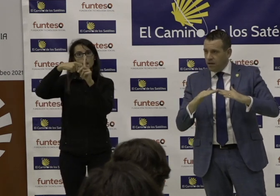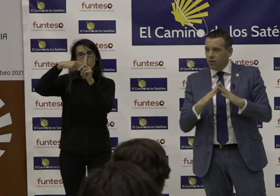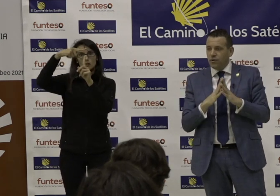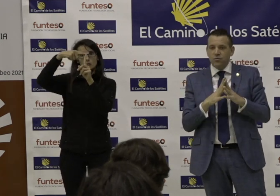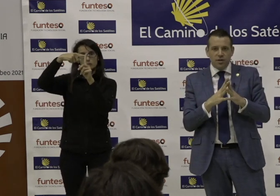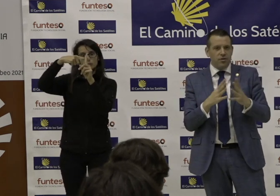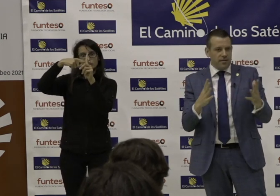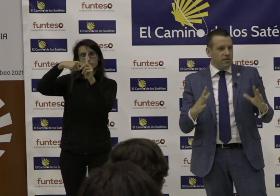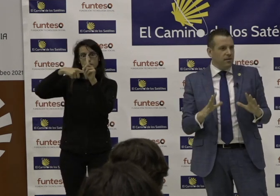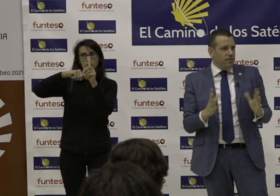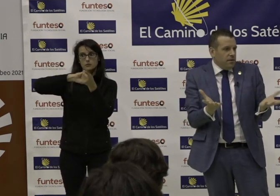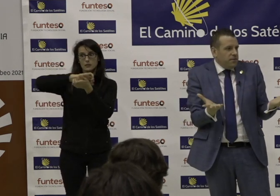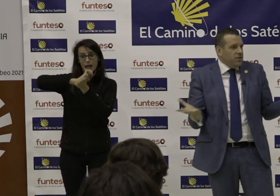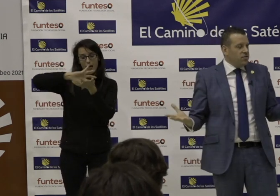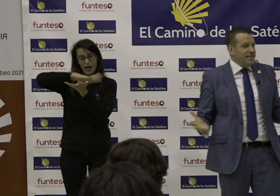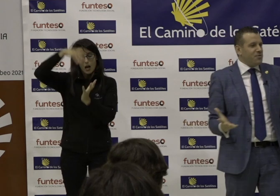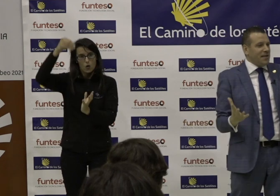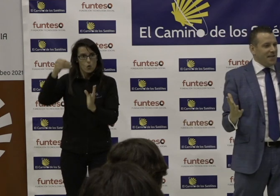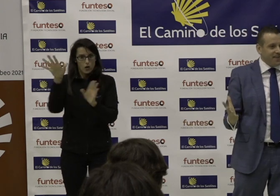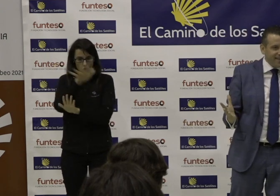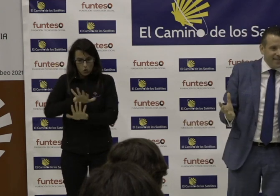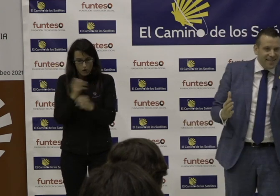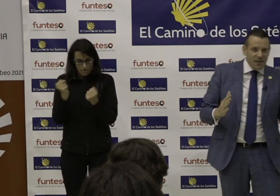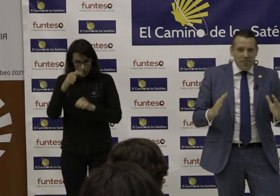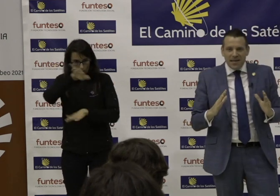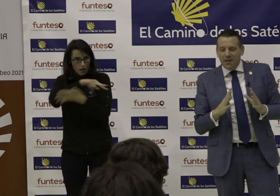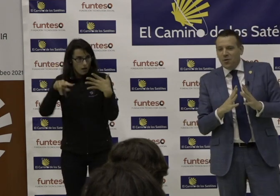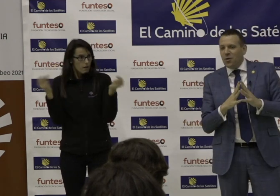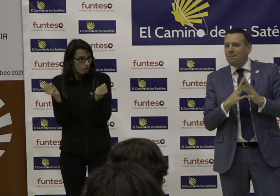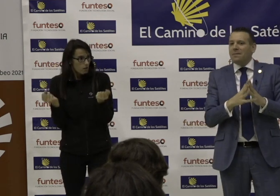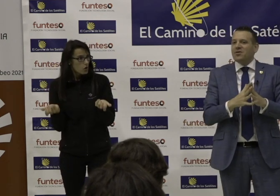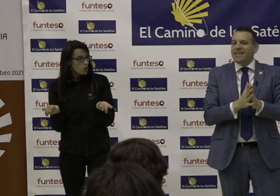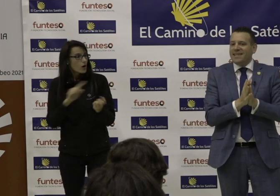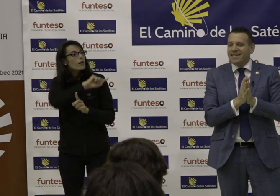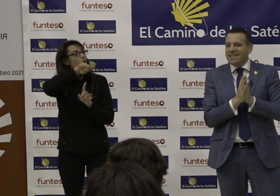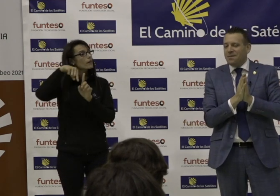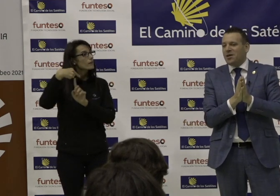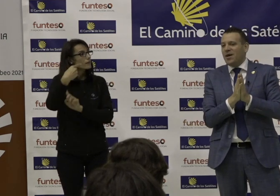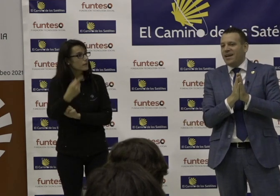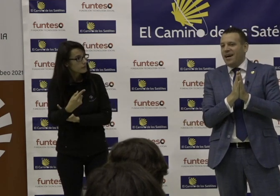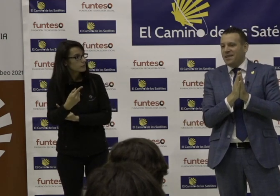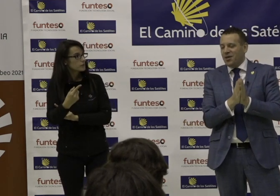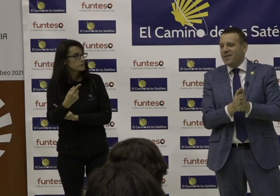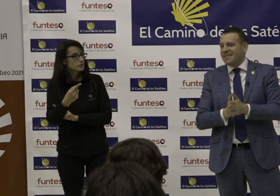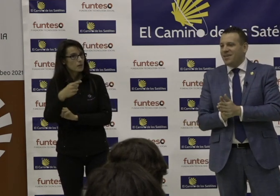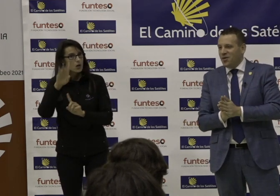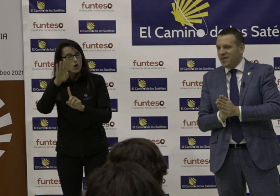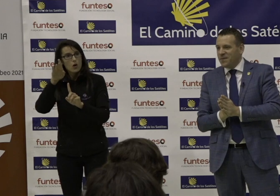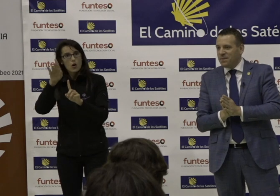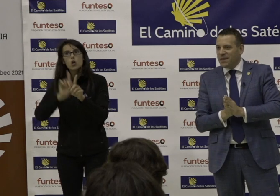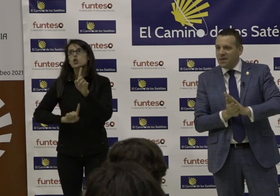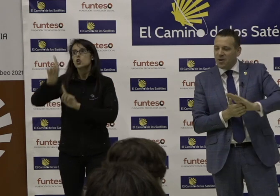bajar. Arzúa es un sitio que es frío. O sea, estamos en Galicia. Y luego vamos a saber hacia dónde está